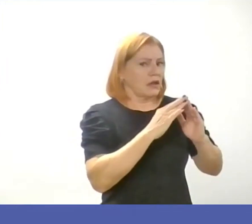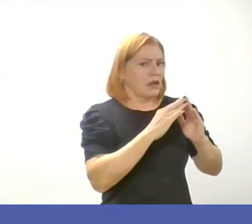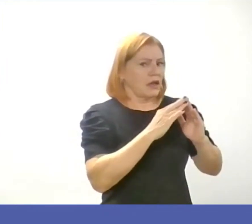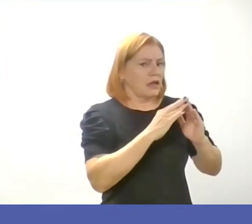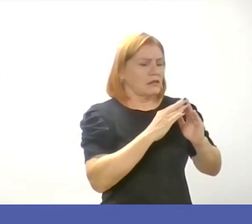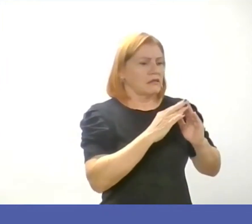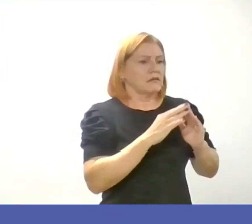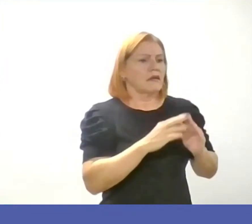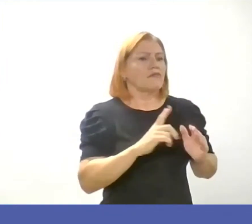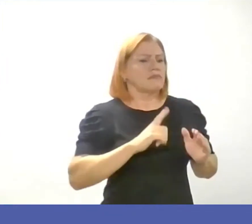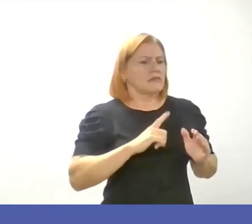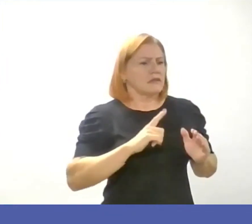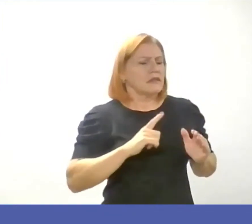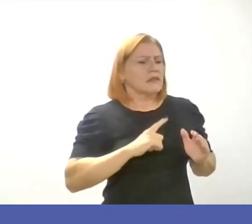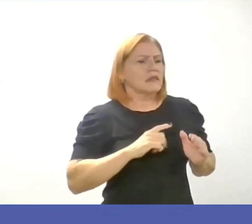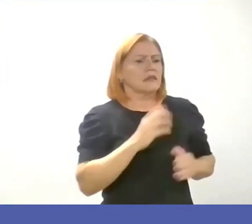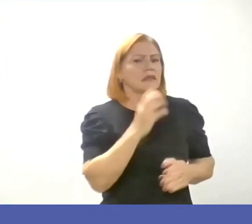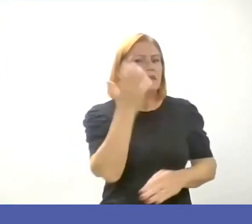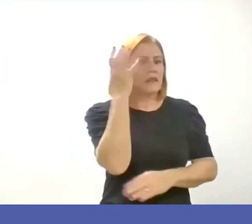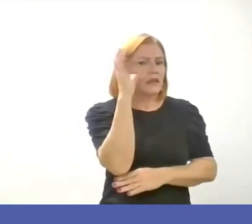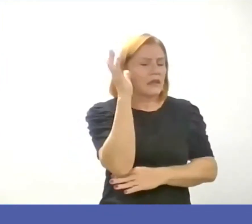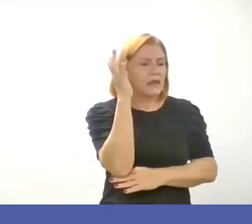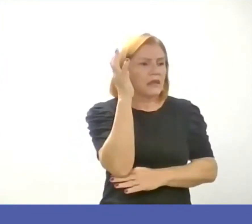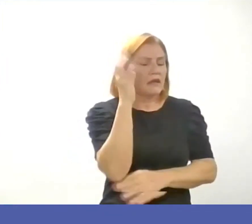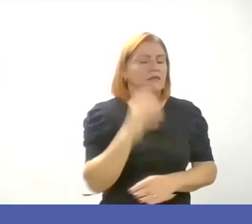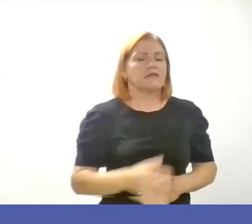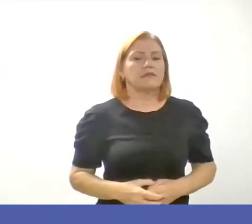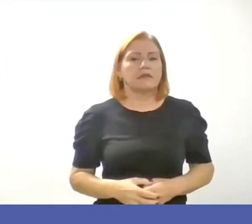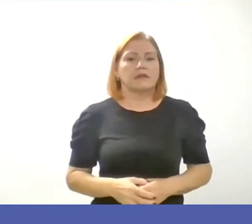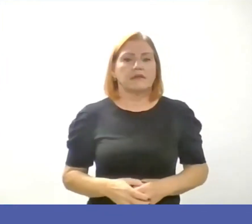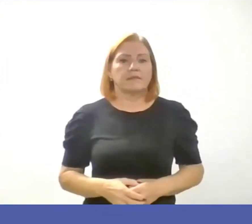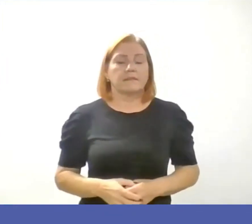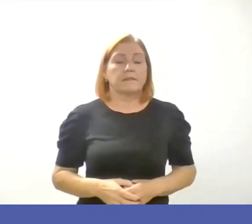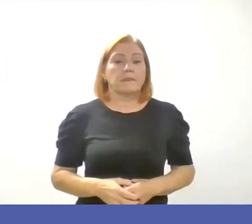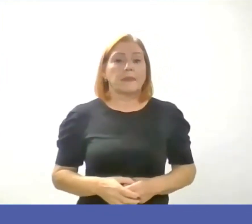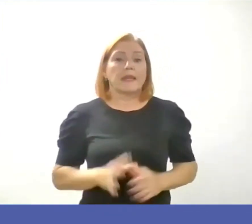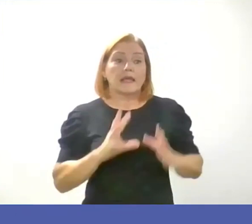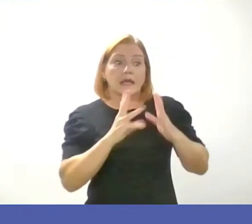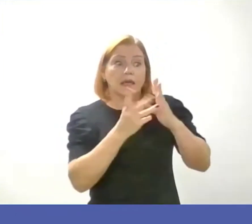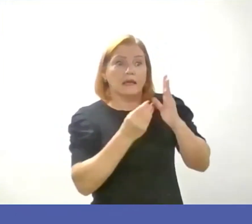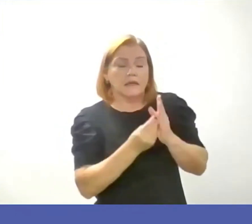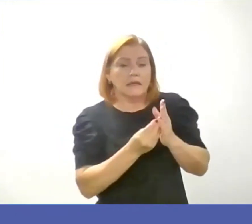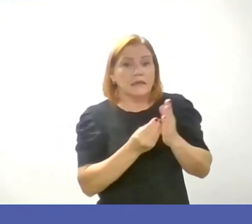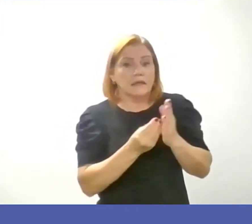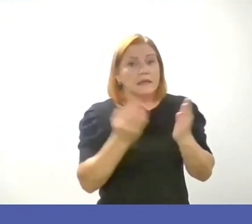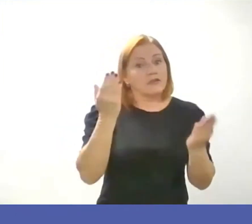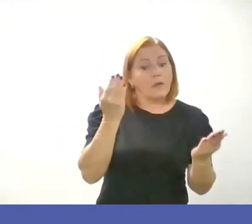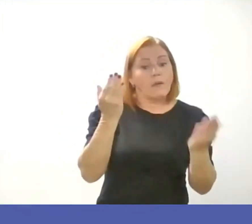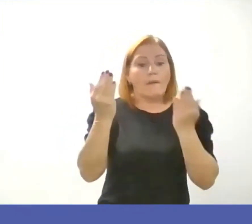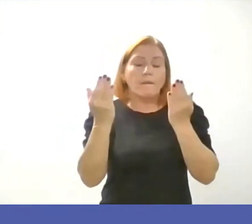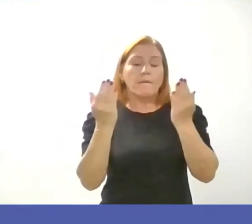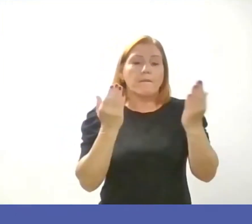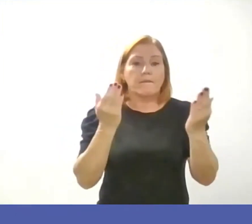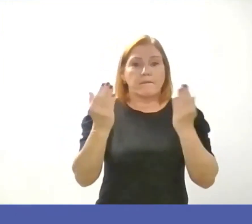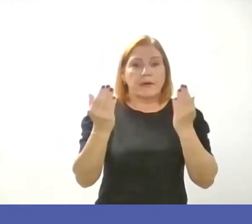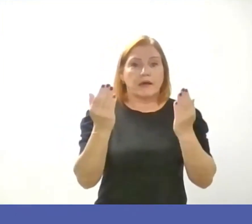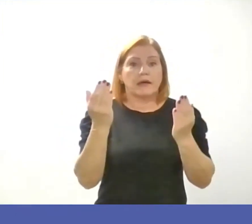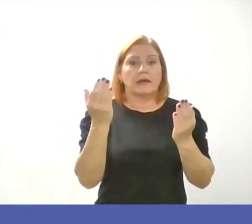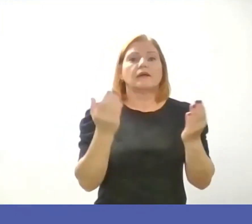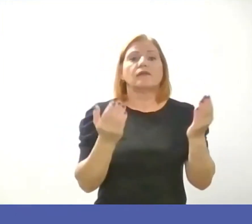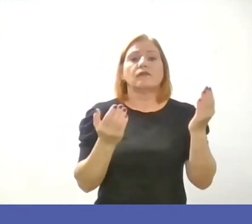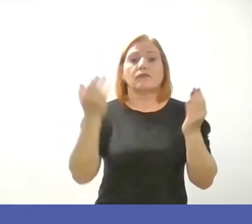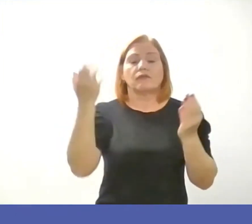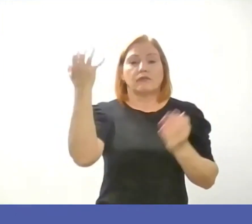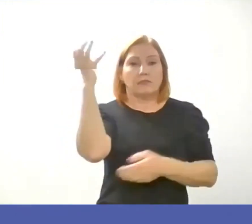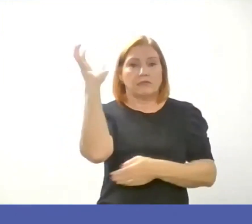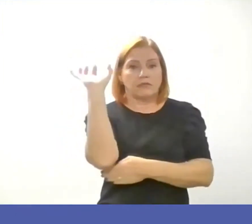do reino dos céus, é comparada a uma vinha. A vinha deve produzir fruto para o